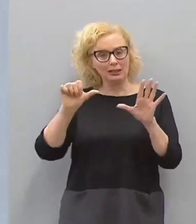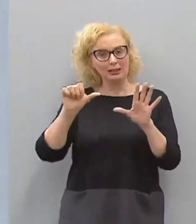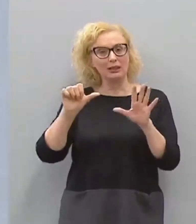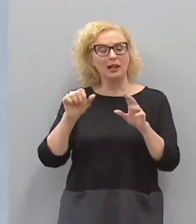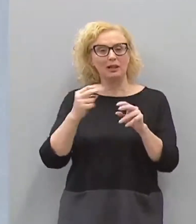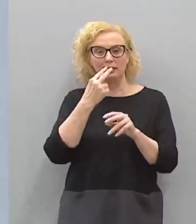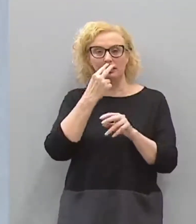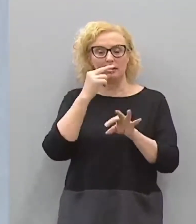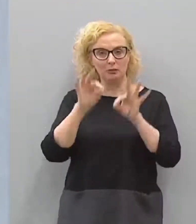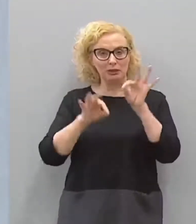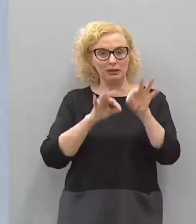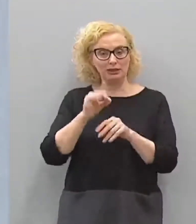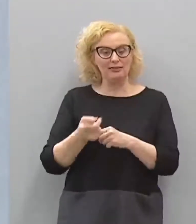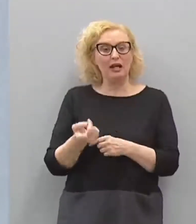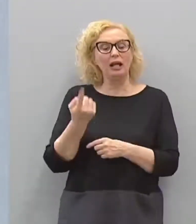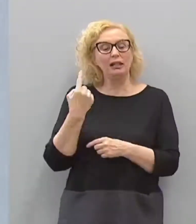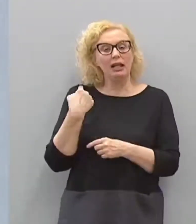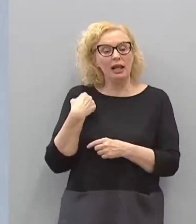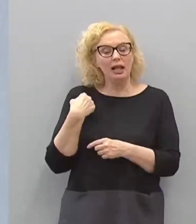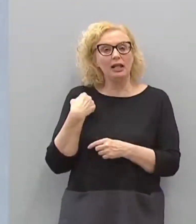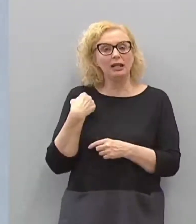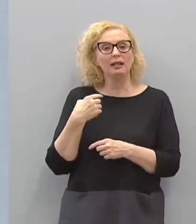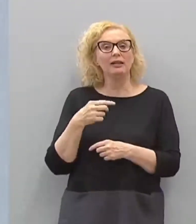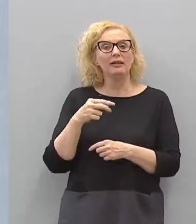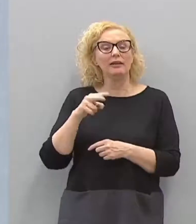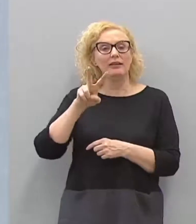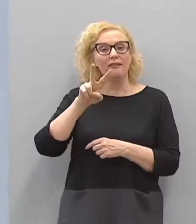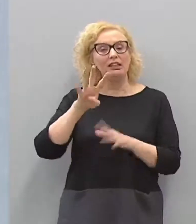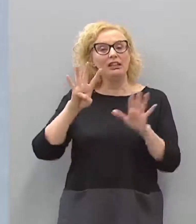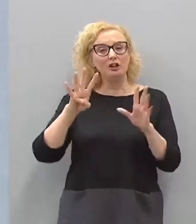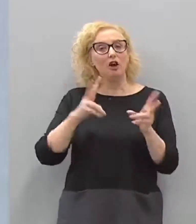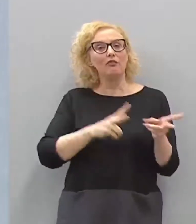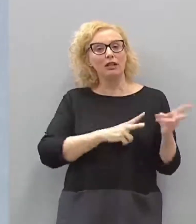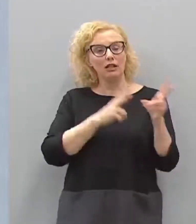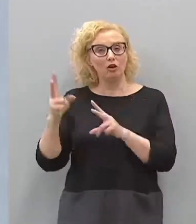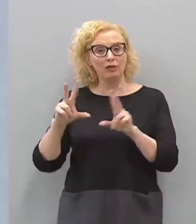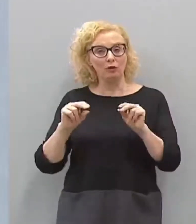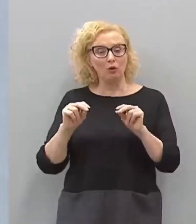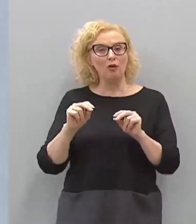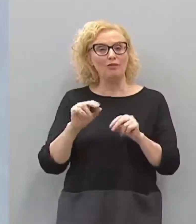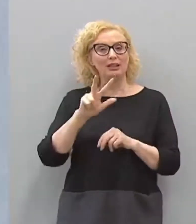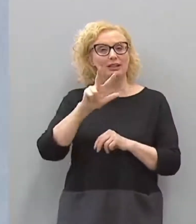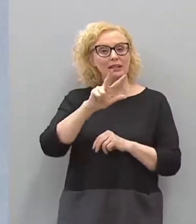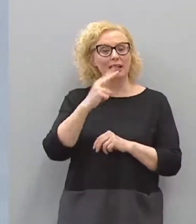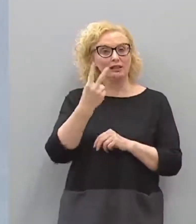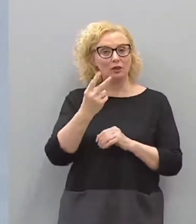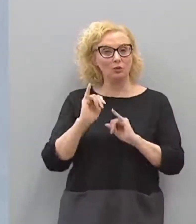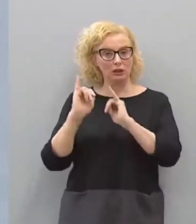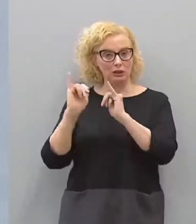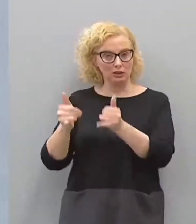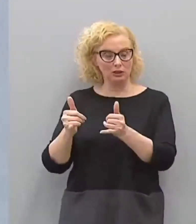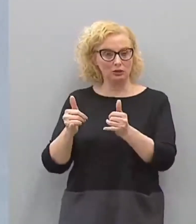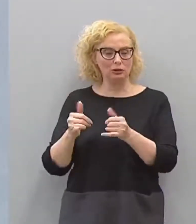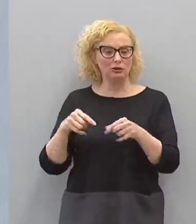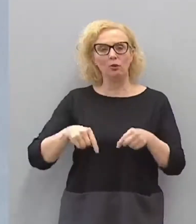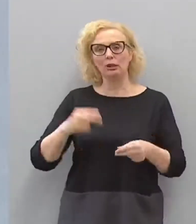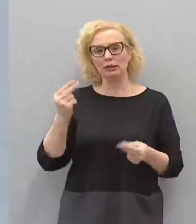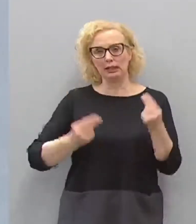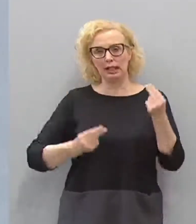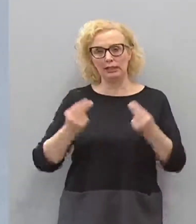nella giornata di ieri ci sono stati 29 nuovi ricoveri e 32 dimissioni questi i dati quindi